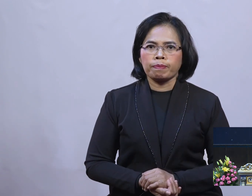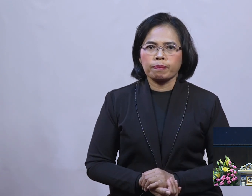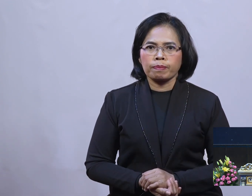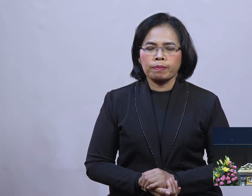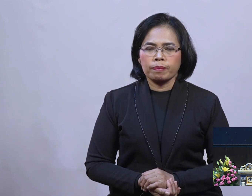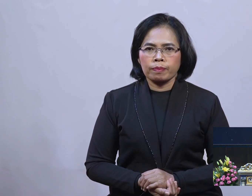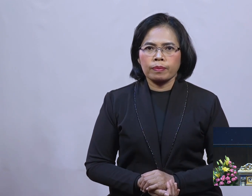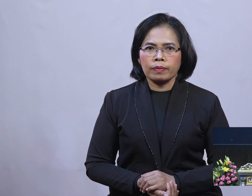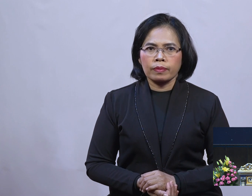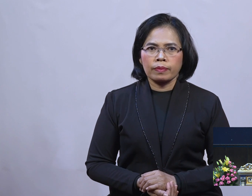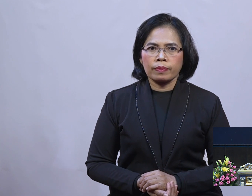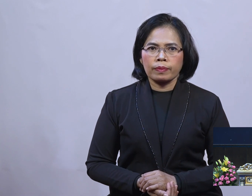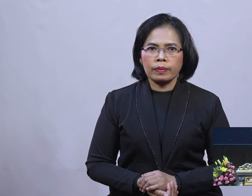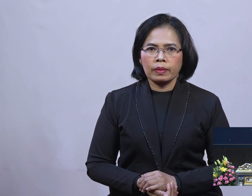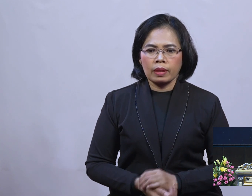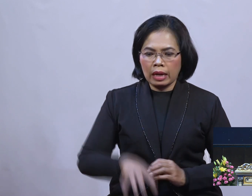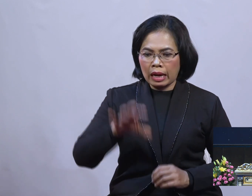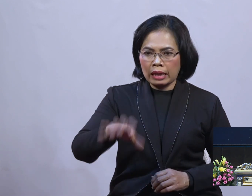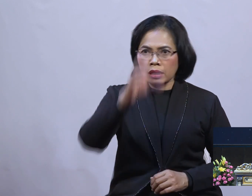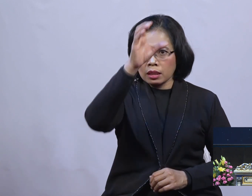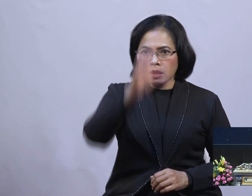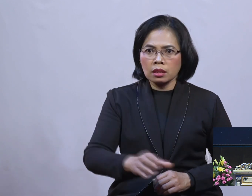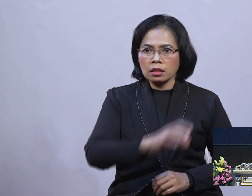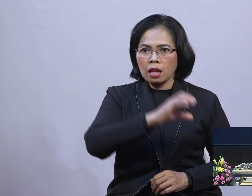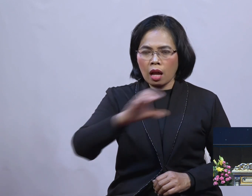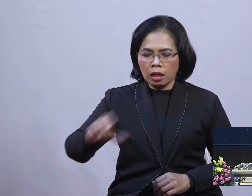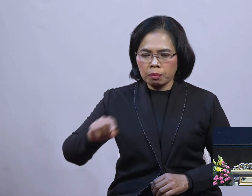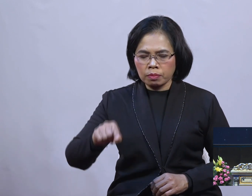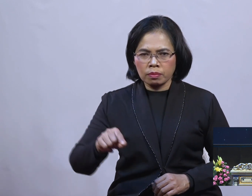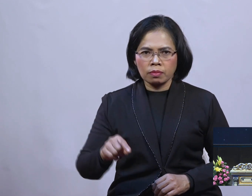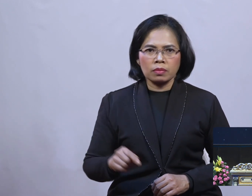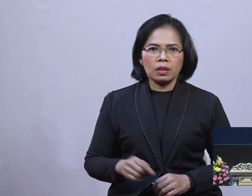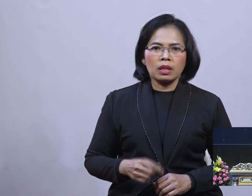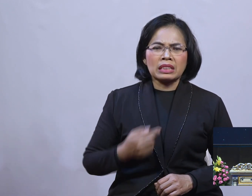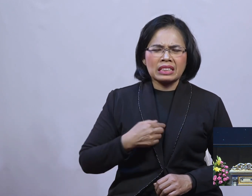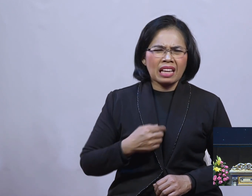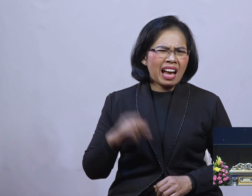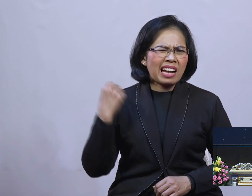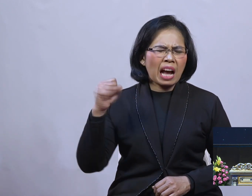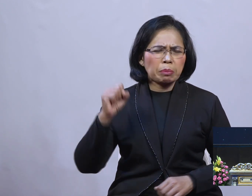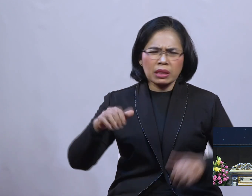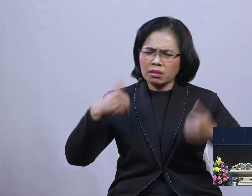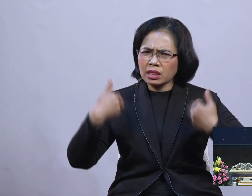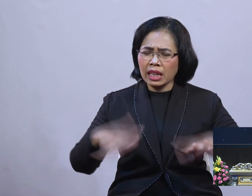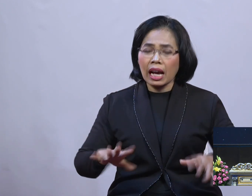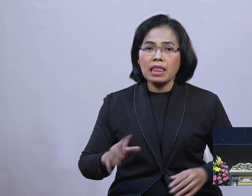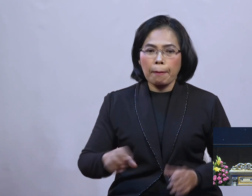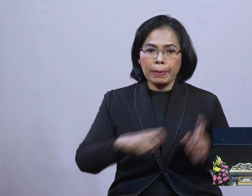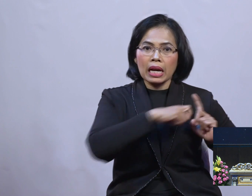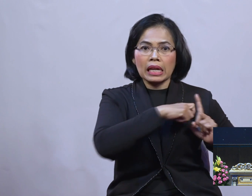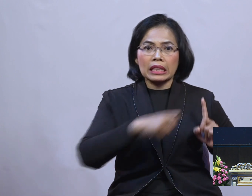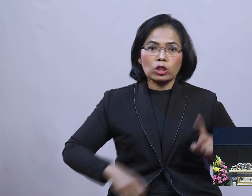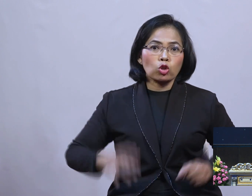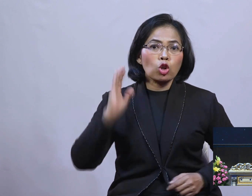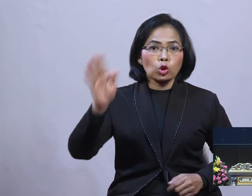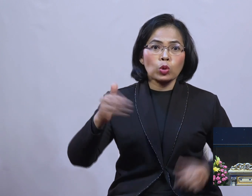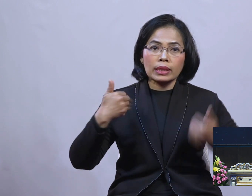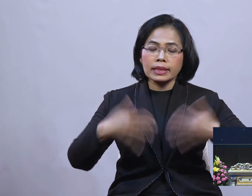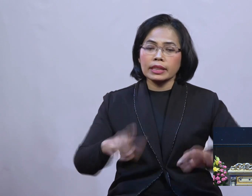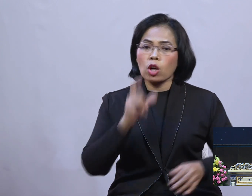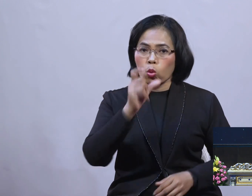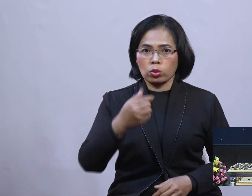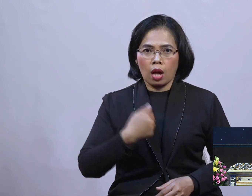ini memang bisa lihat segala yang tidak bisa saya selesaikan diselesaikan oleh Kristus Hai